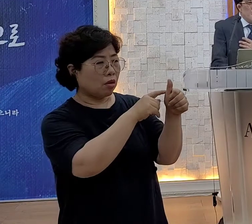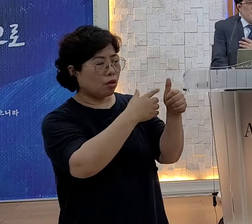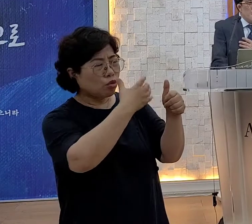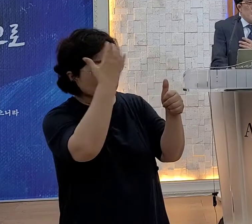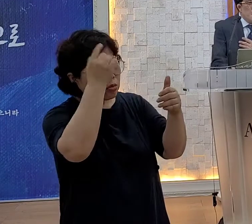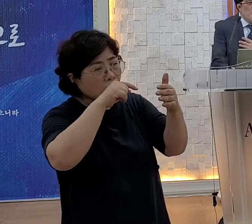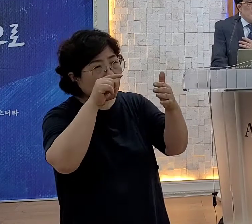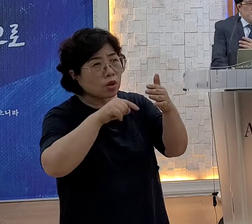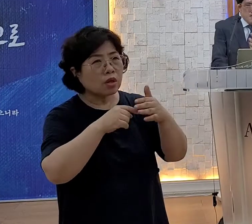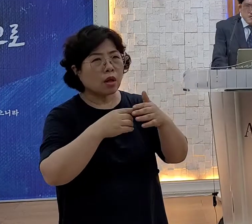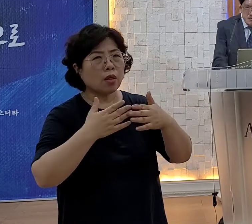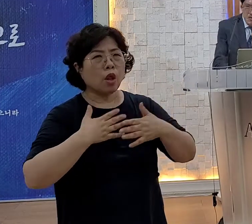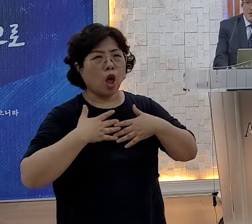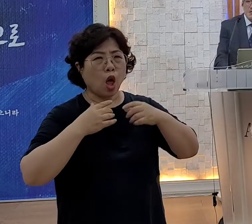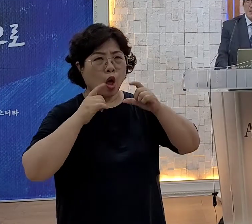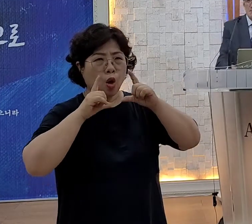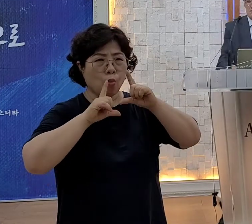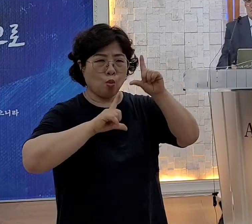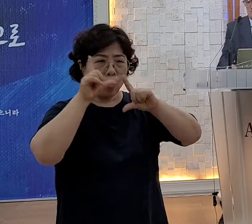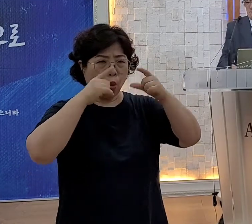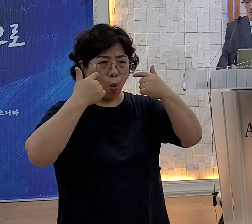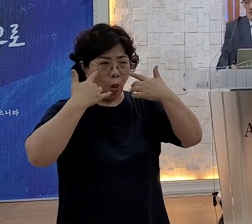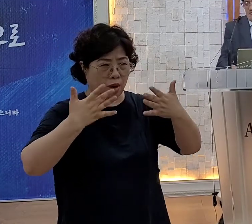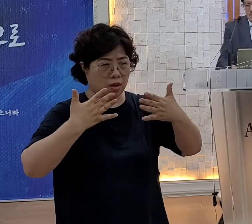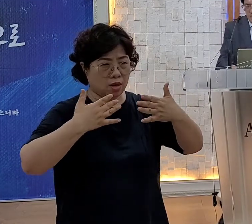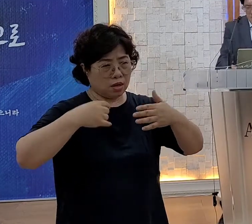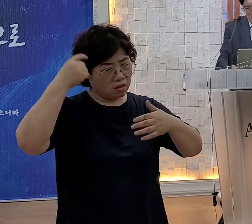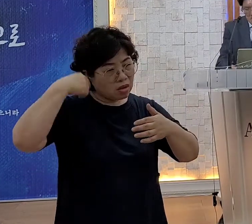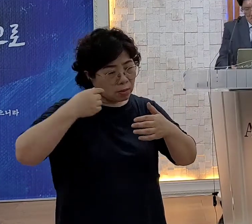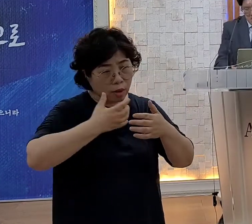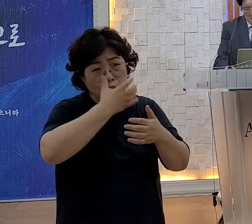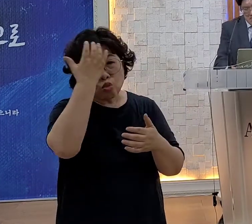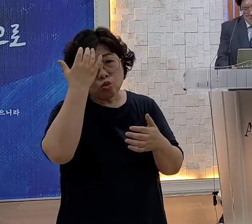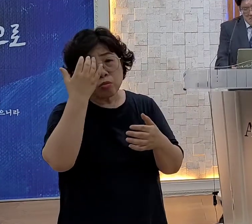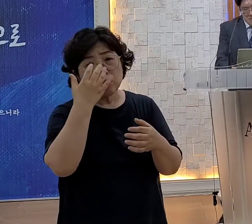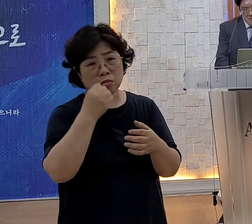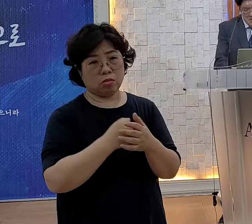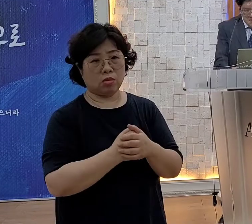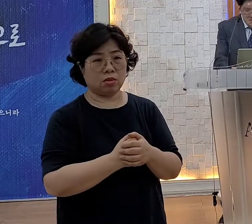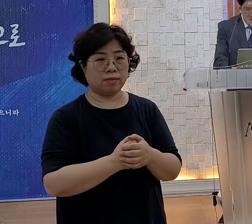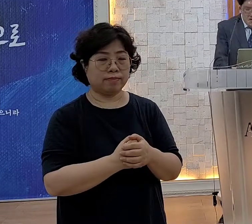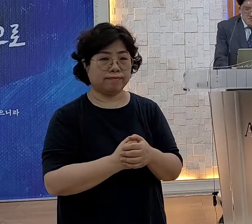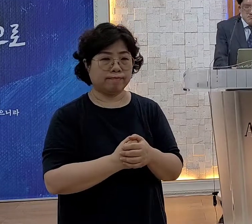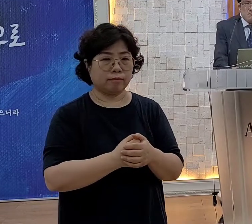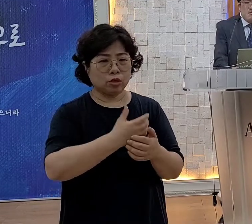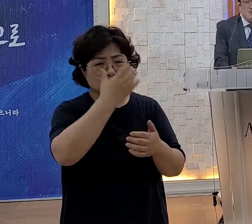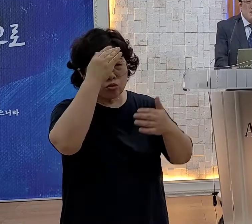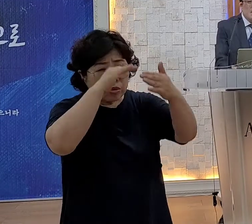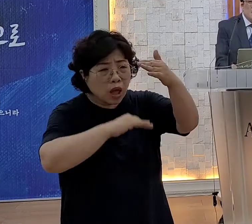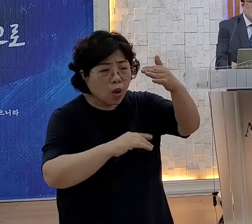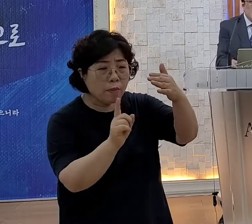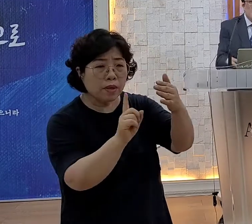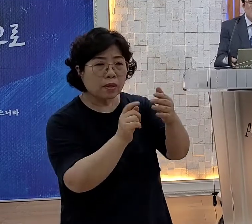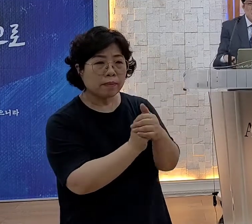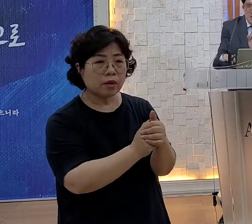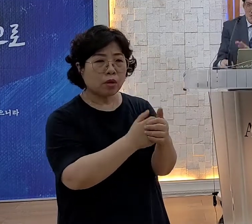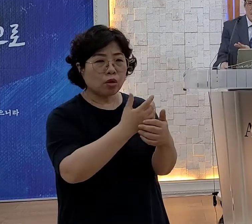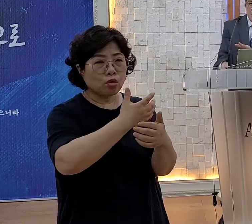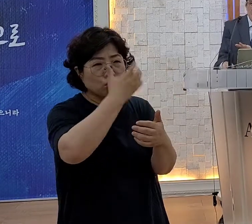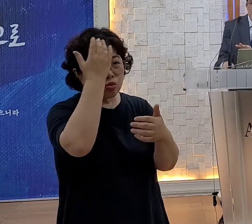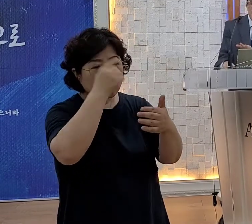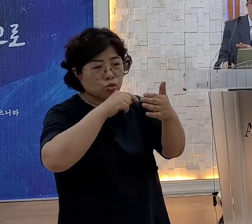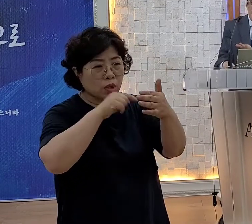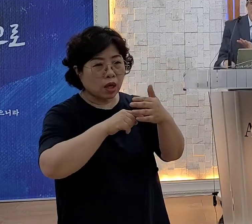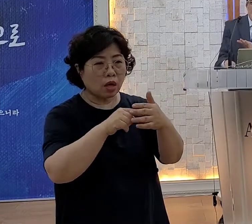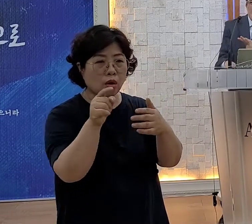모습이야 라는 것을 깨닫게 되는 꿈을 꾼 거예요. 어떤 꿈이었냐면요, 그가 꿈속에서 어딘가에 누워